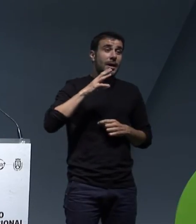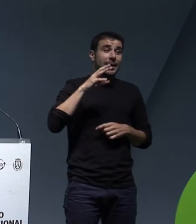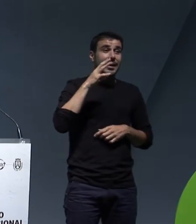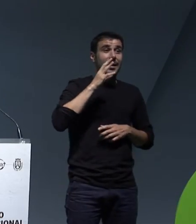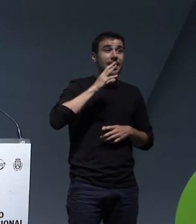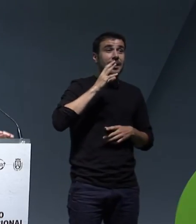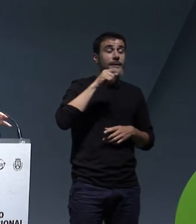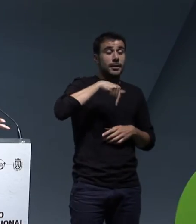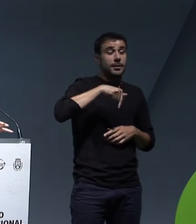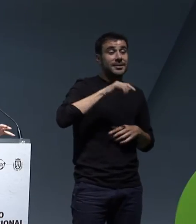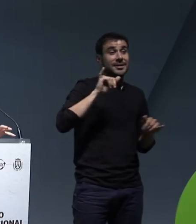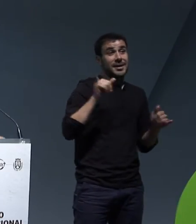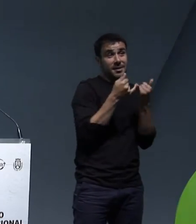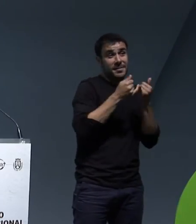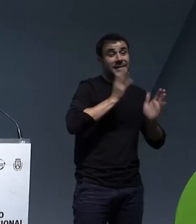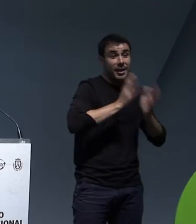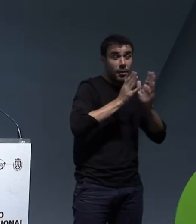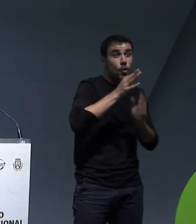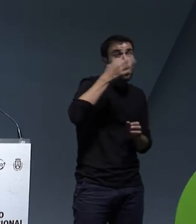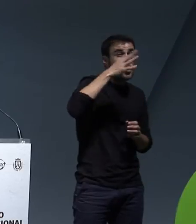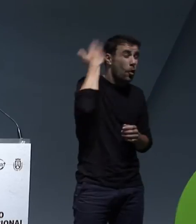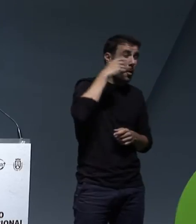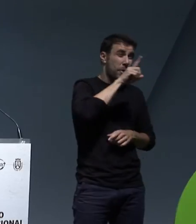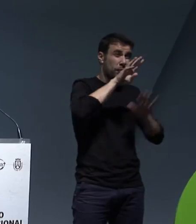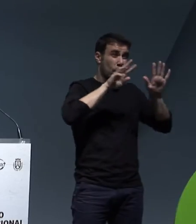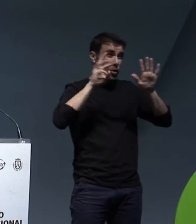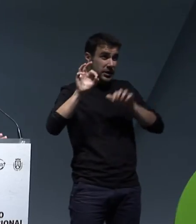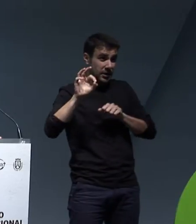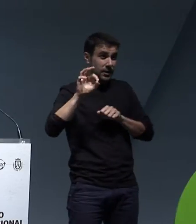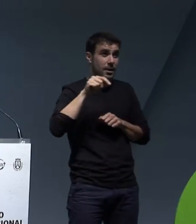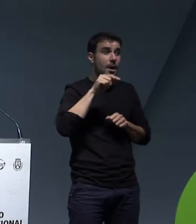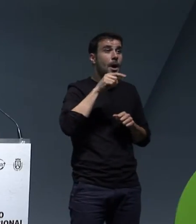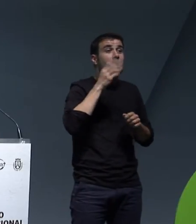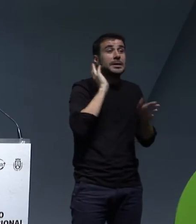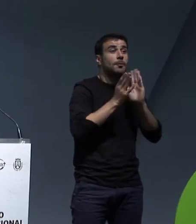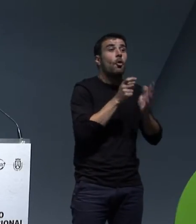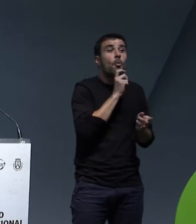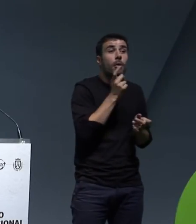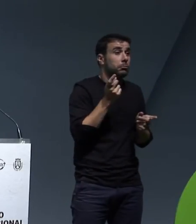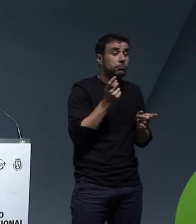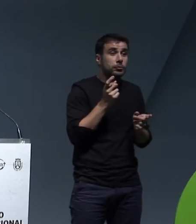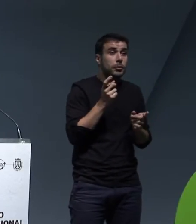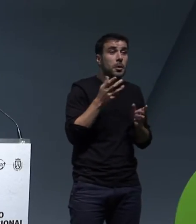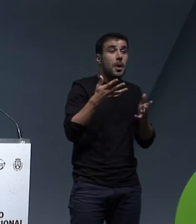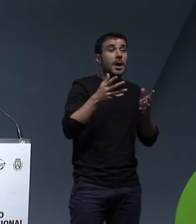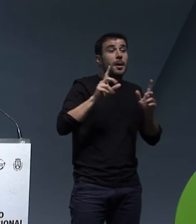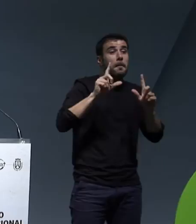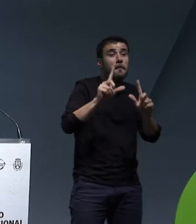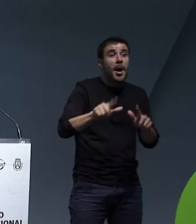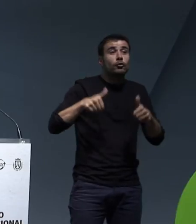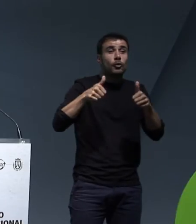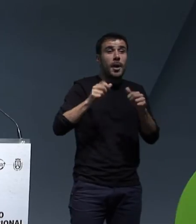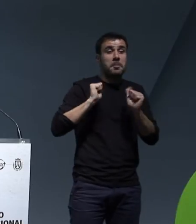desarrollaba en Tenerife a comienzos de los 80 consistía en la acumulación de residuos más o menos